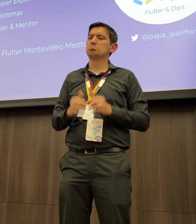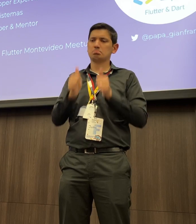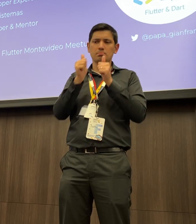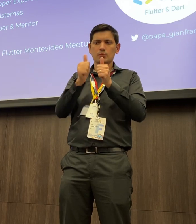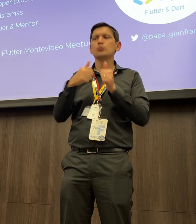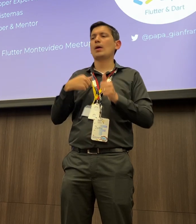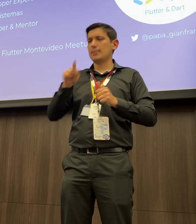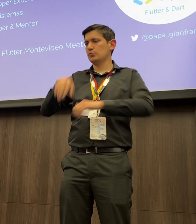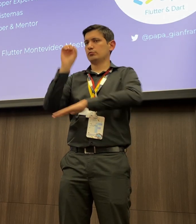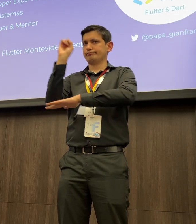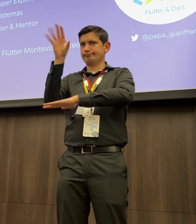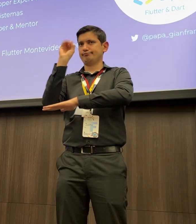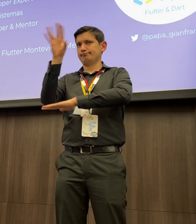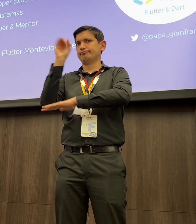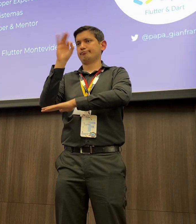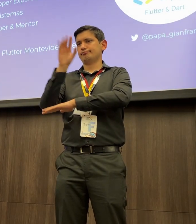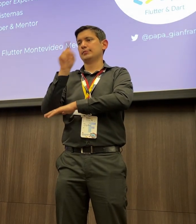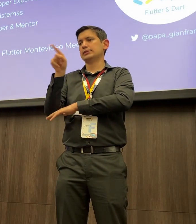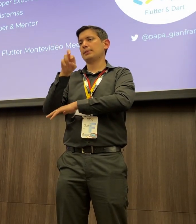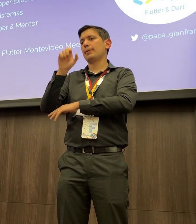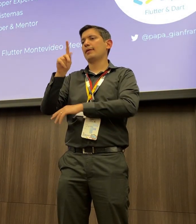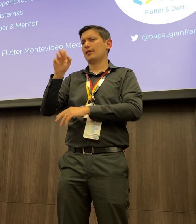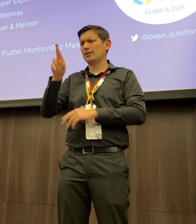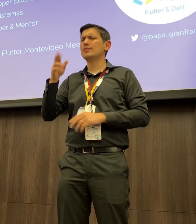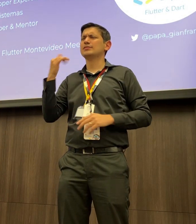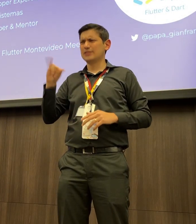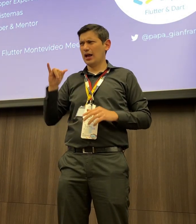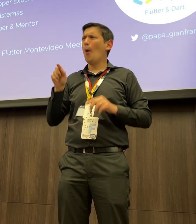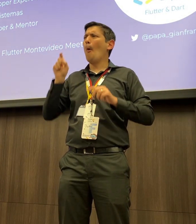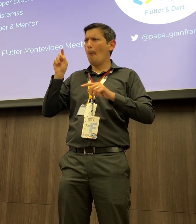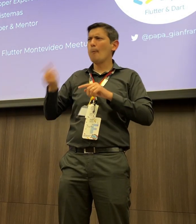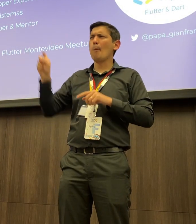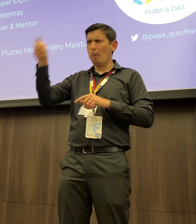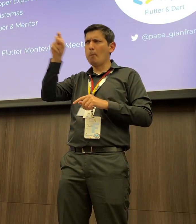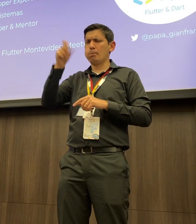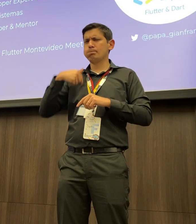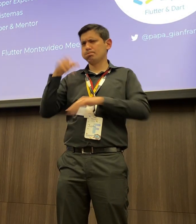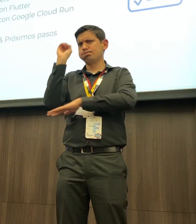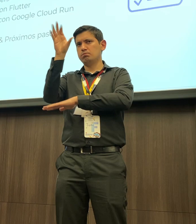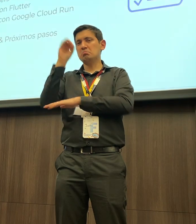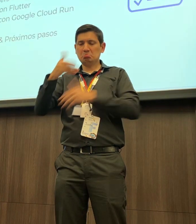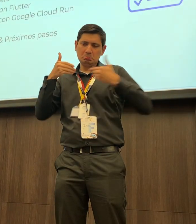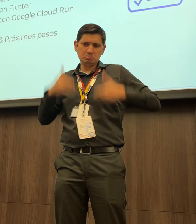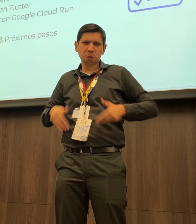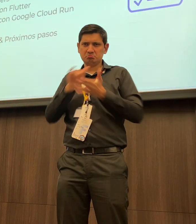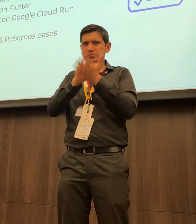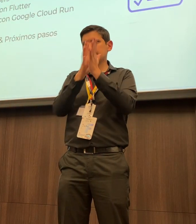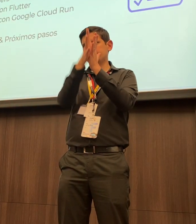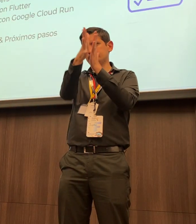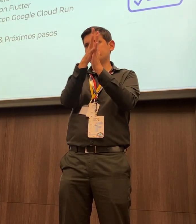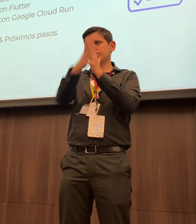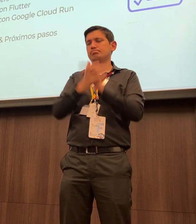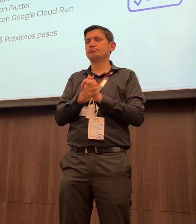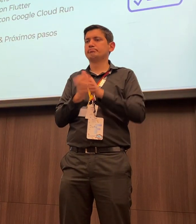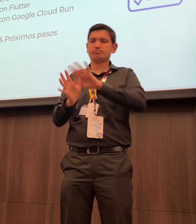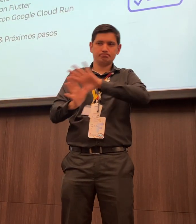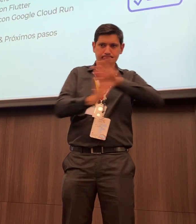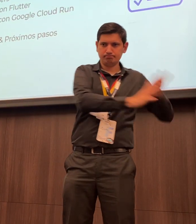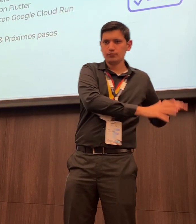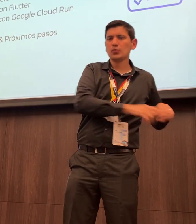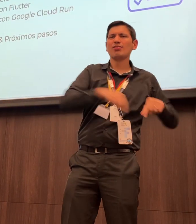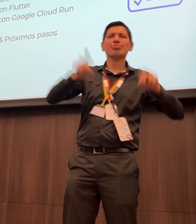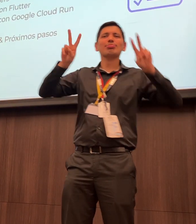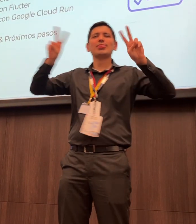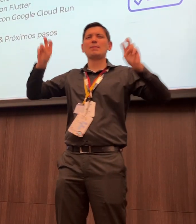soy speaker también, he estado en varias charlas últimamente, así que bueno, es un poco sobre mí. Y hoy, bueno, la agenda para hoy va a